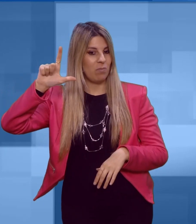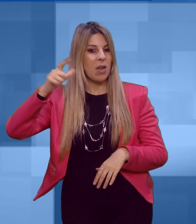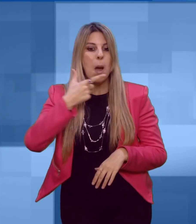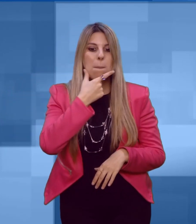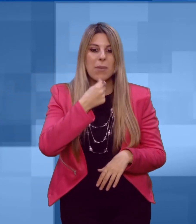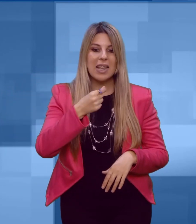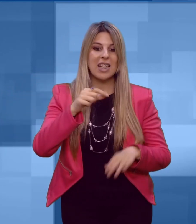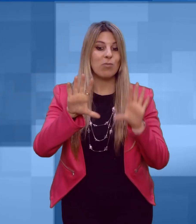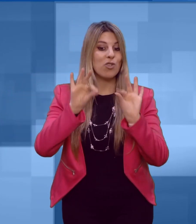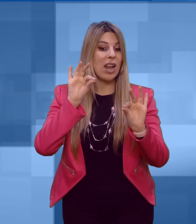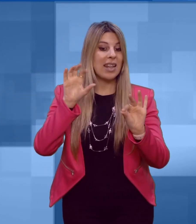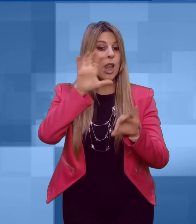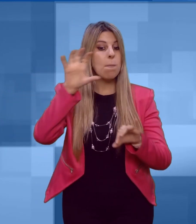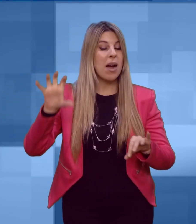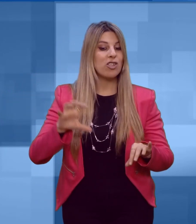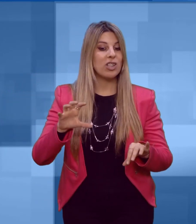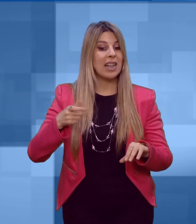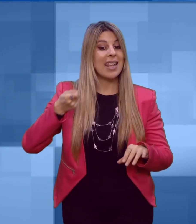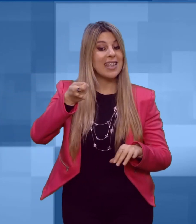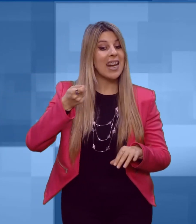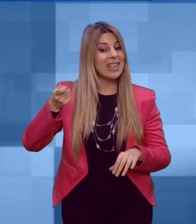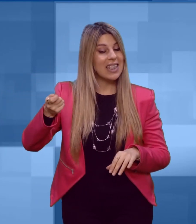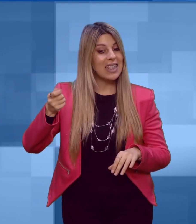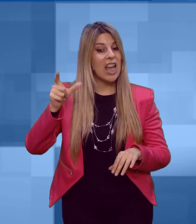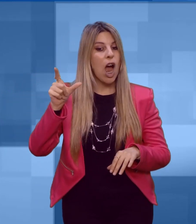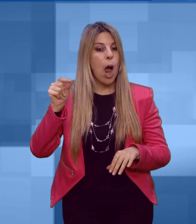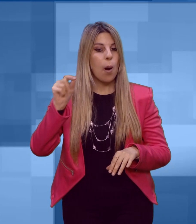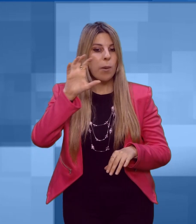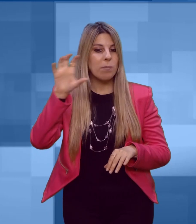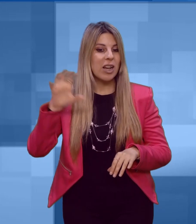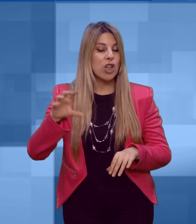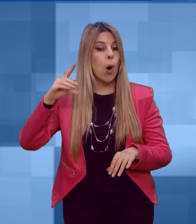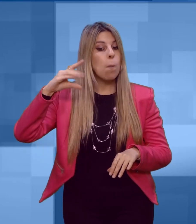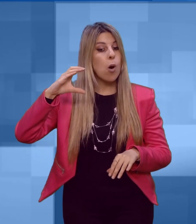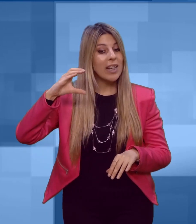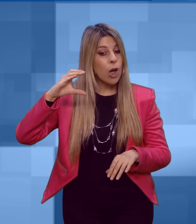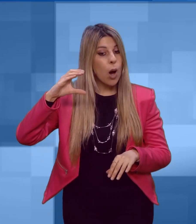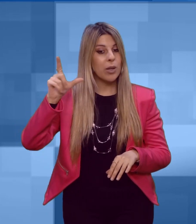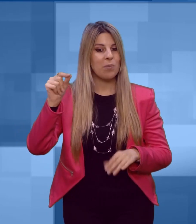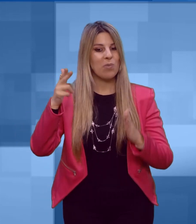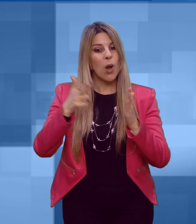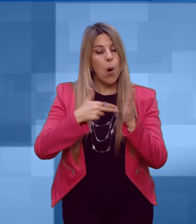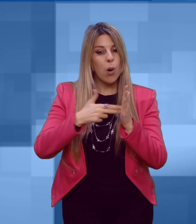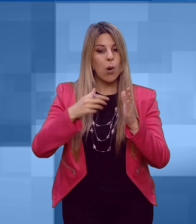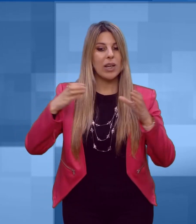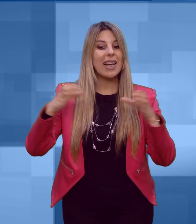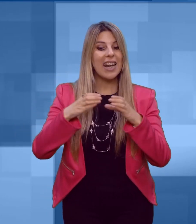Per abbellirle sono state scelte immagini di Sartiglia con la riproduzione dei Componidoris con i colori dei gremi di